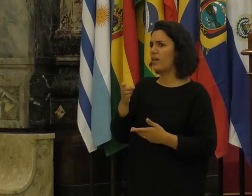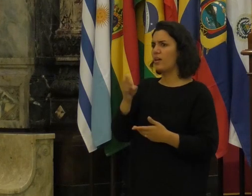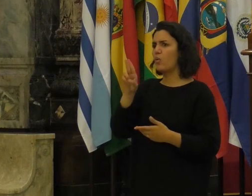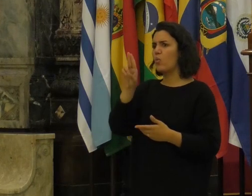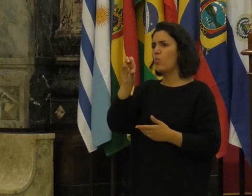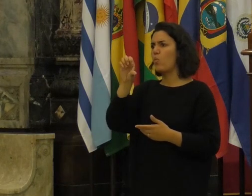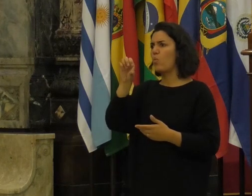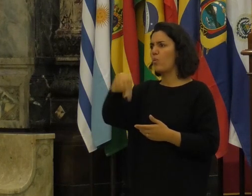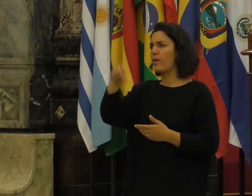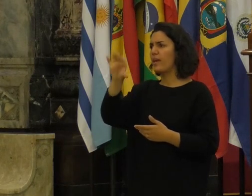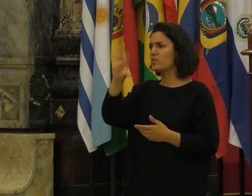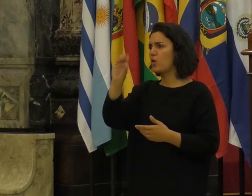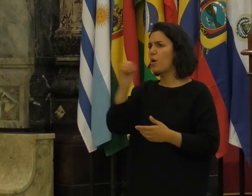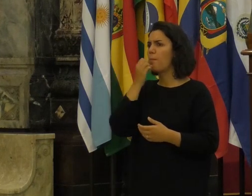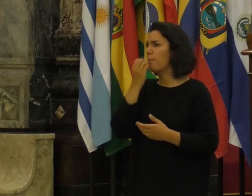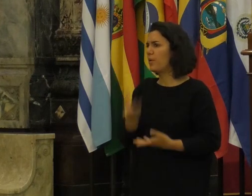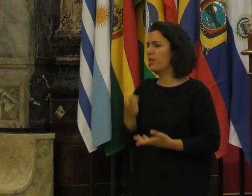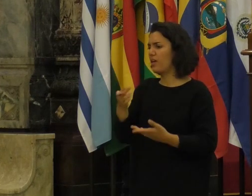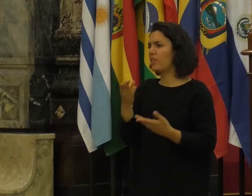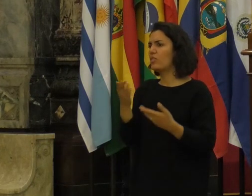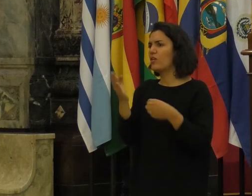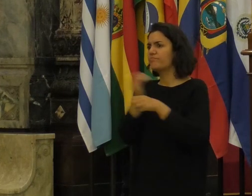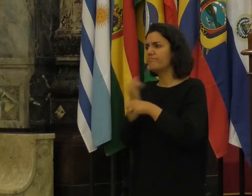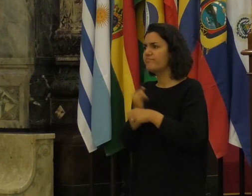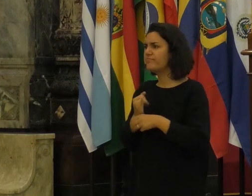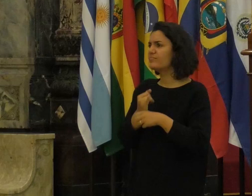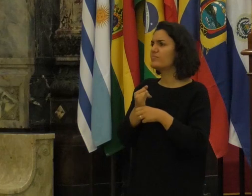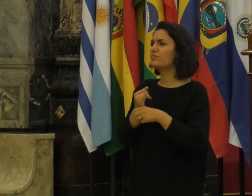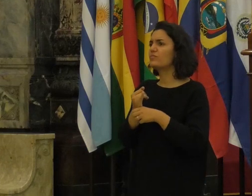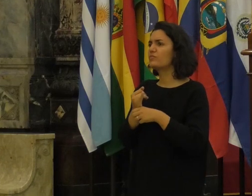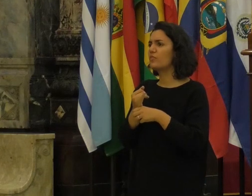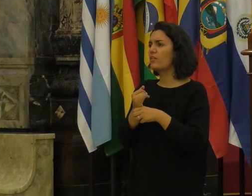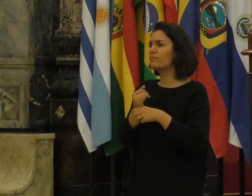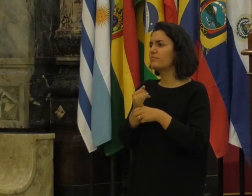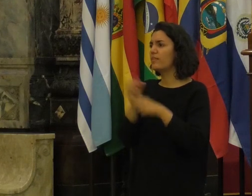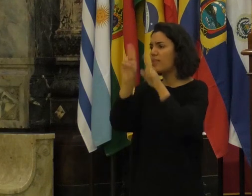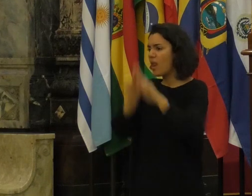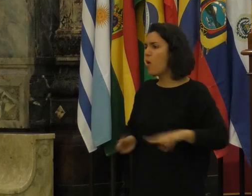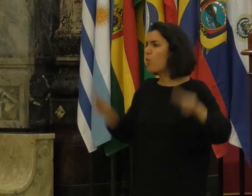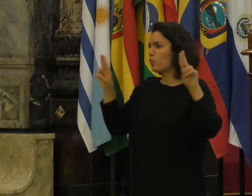pregunto? Un organismo multilateral del sistema de Naciones Unidas